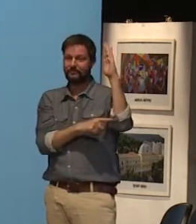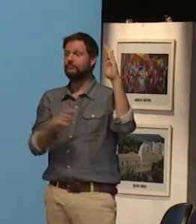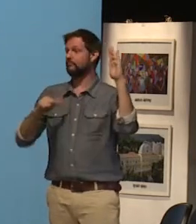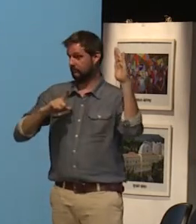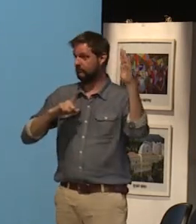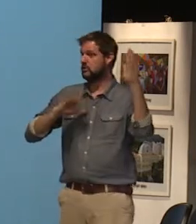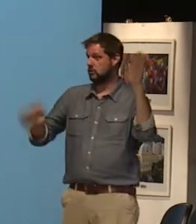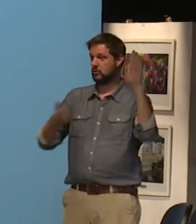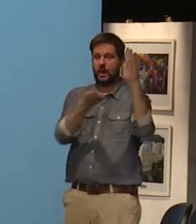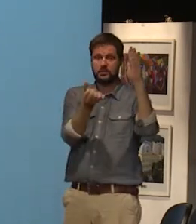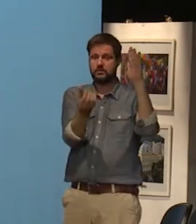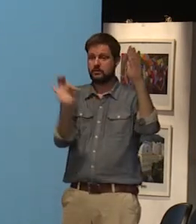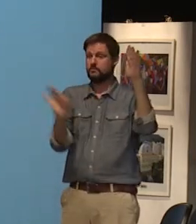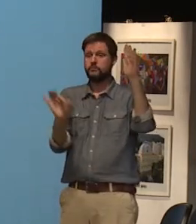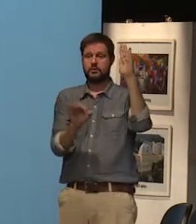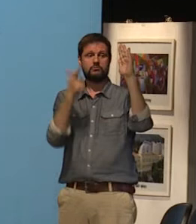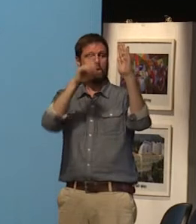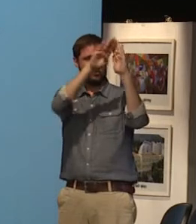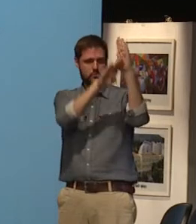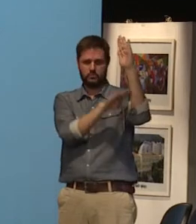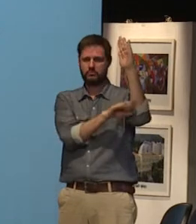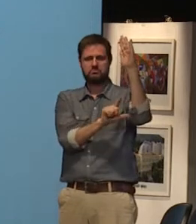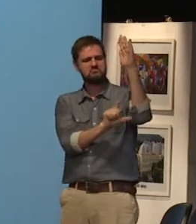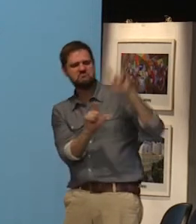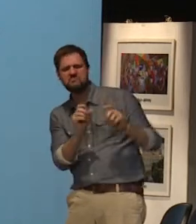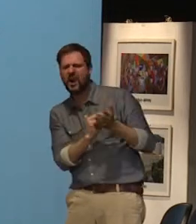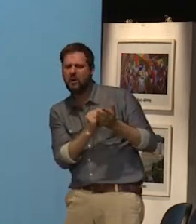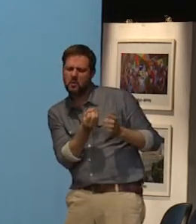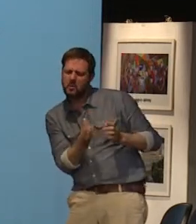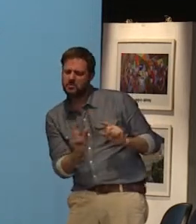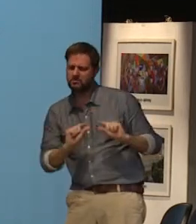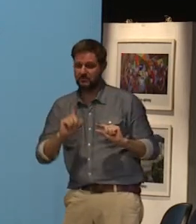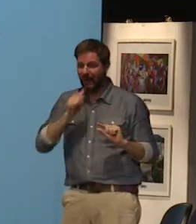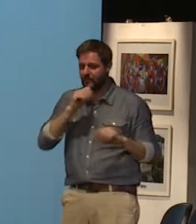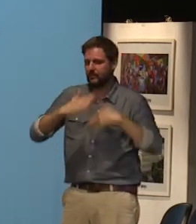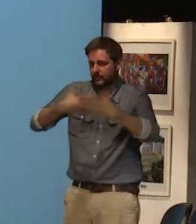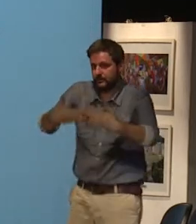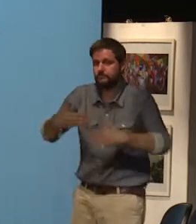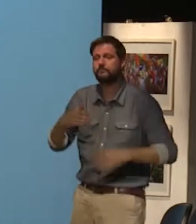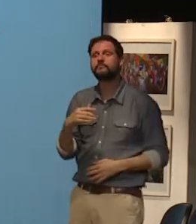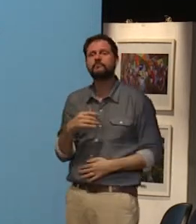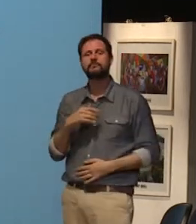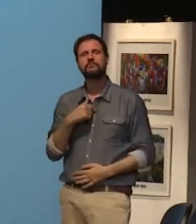torna-se impossível, talvez, alcançar tudo 100%. Falta ainda algumas coisas que vão